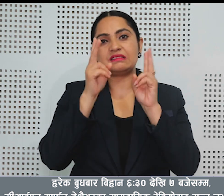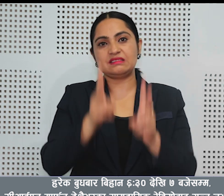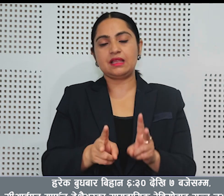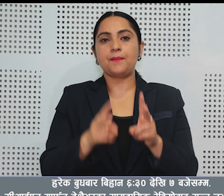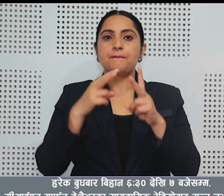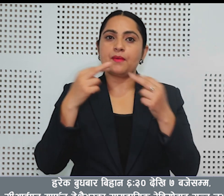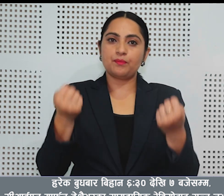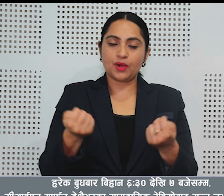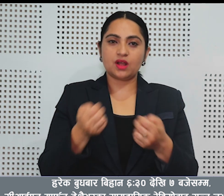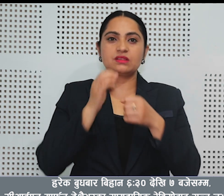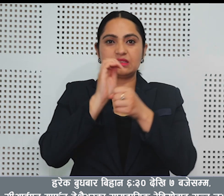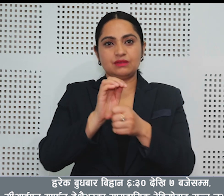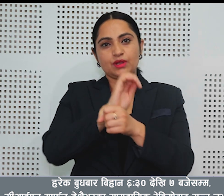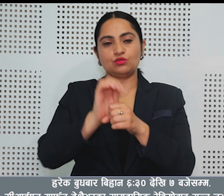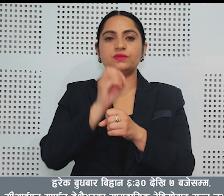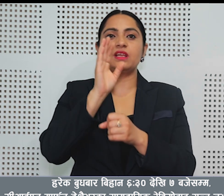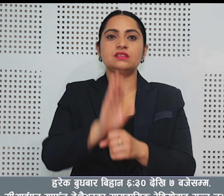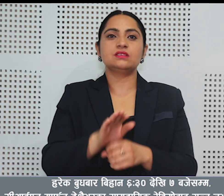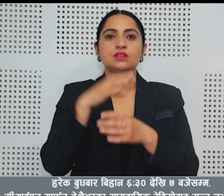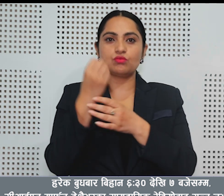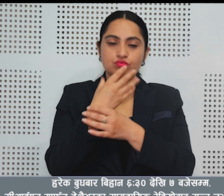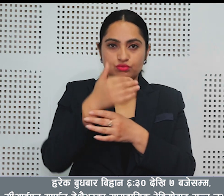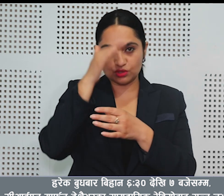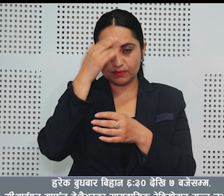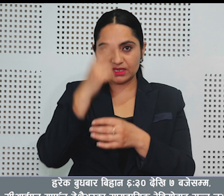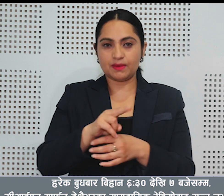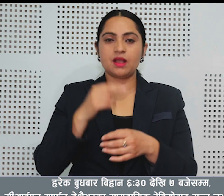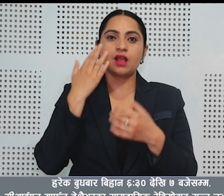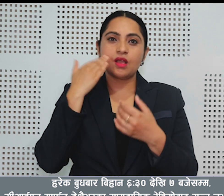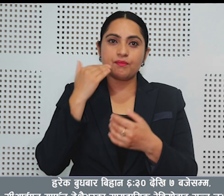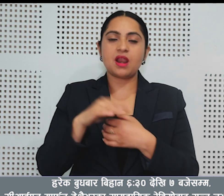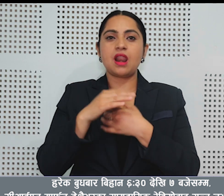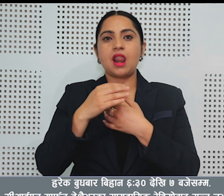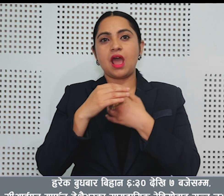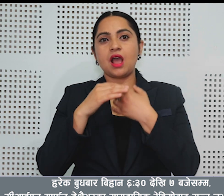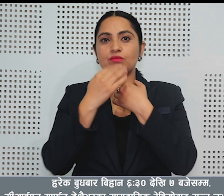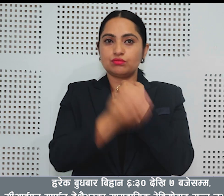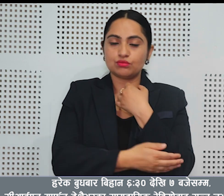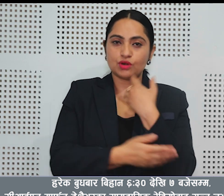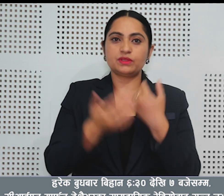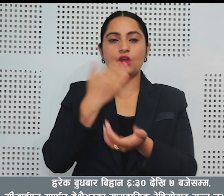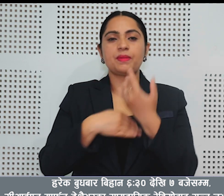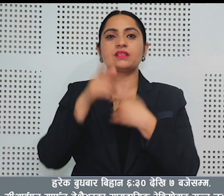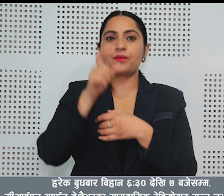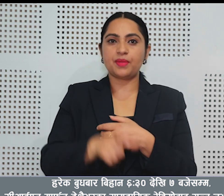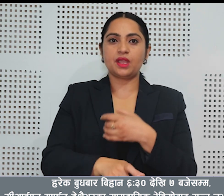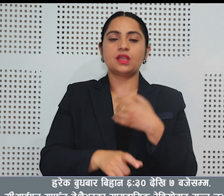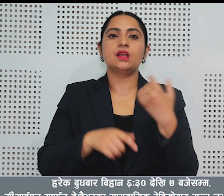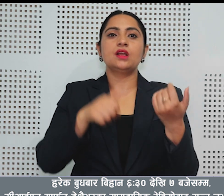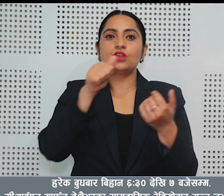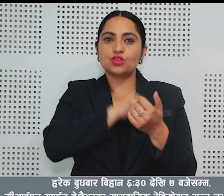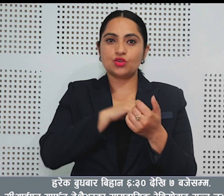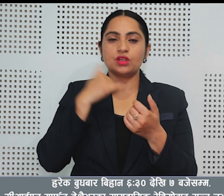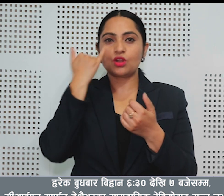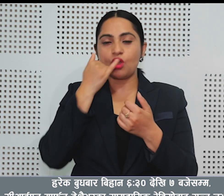प्रकारका सेवा सुविधा उपलब्ध गराइन्छ। विपदमा परेका महिला, सुत्केरी, गर्भवती, अपाङ्गता भएका व्यक्ति, यौनिक तथा